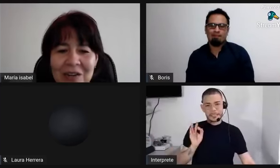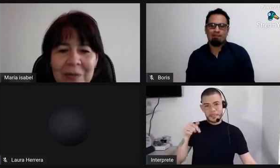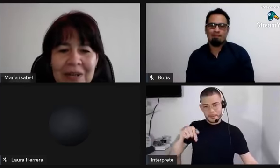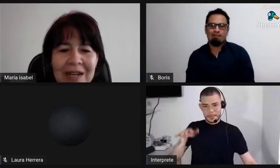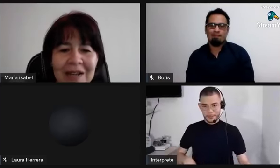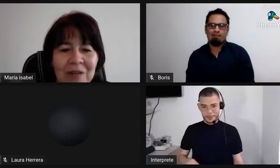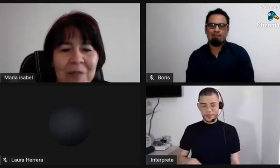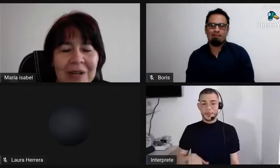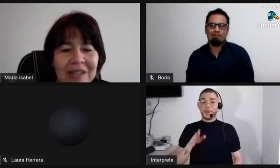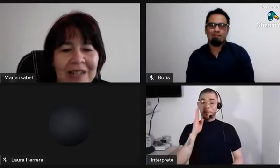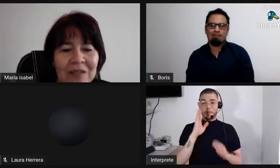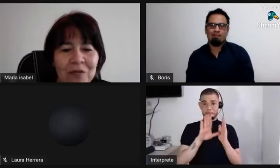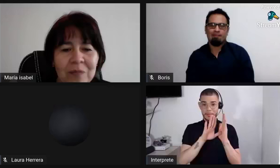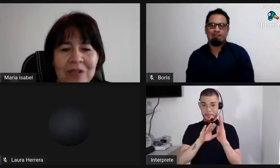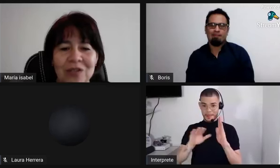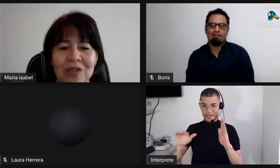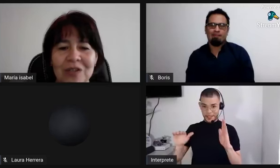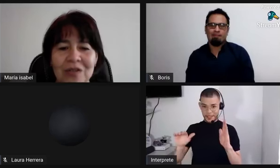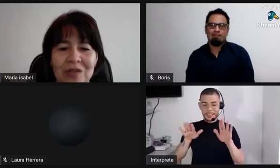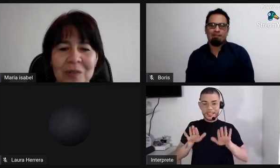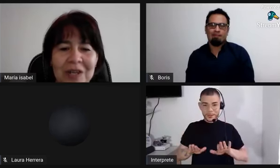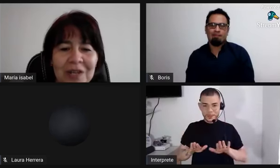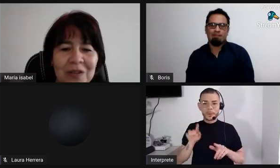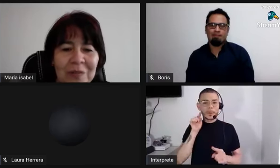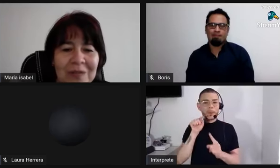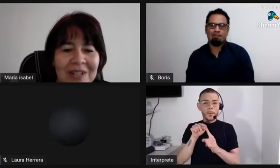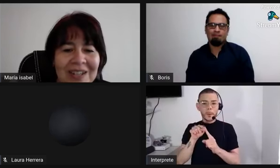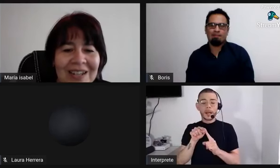Arango para compartir información y conocimiento.